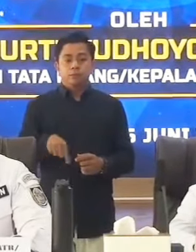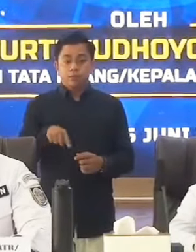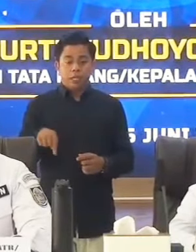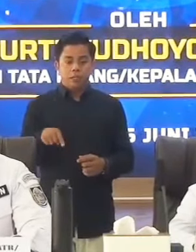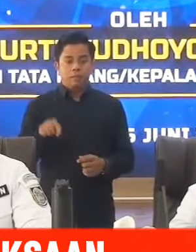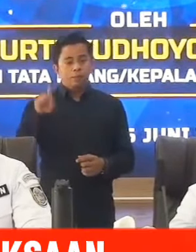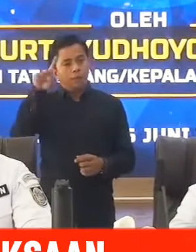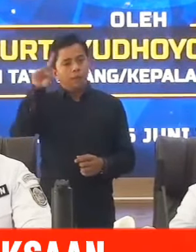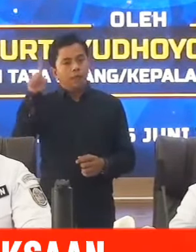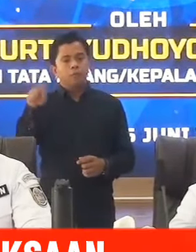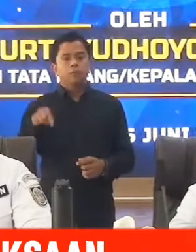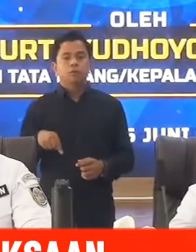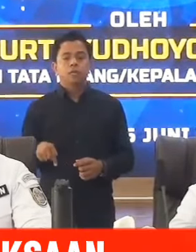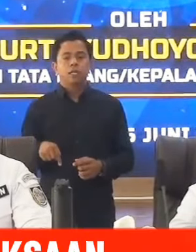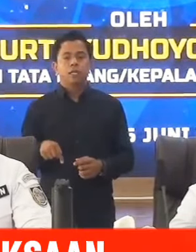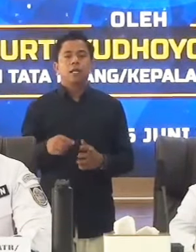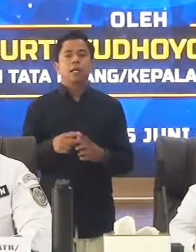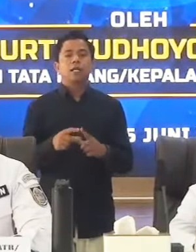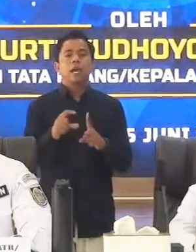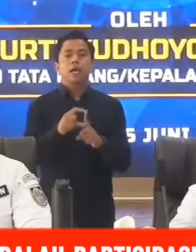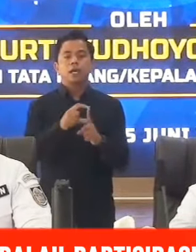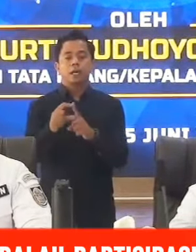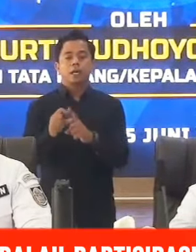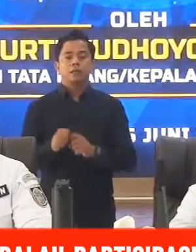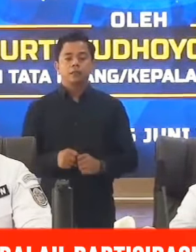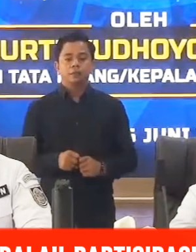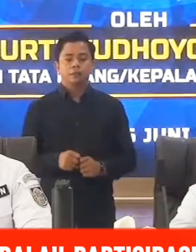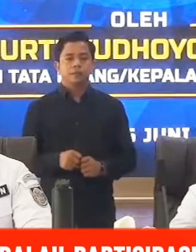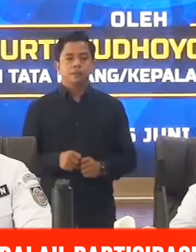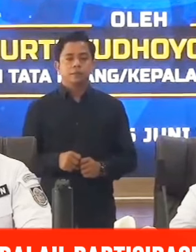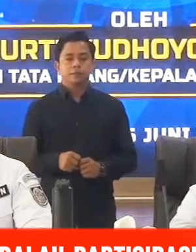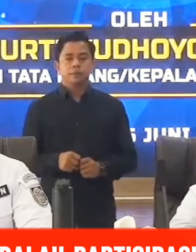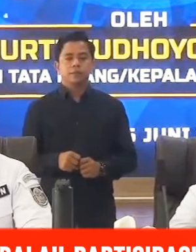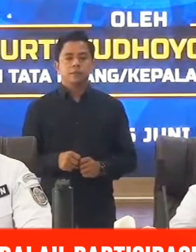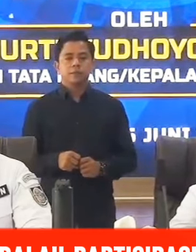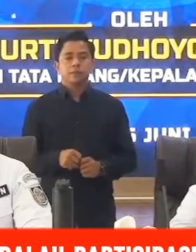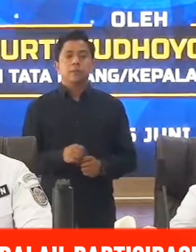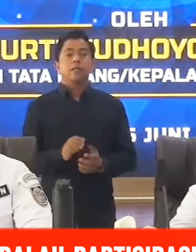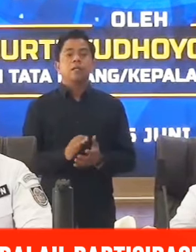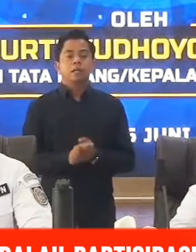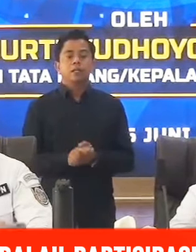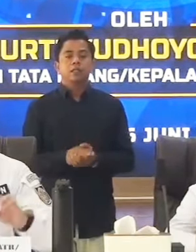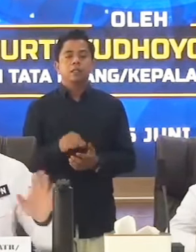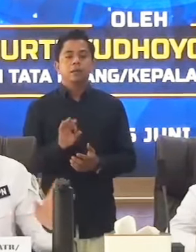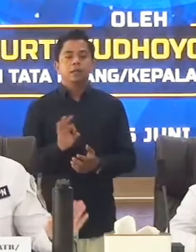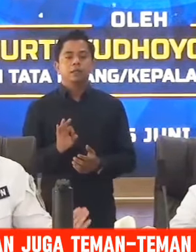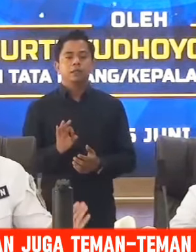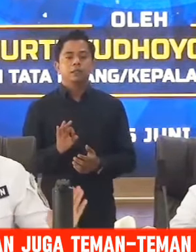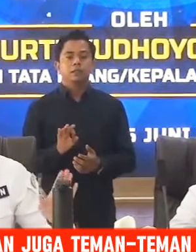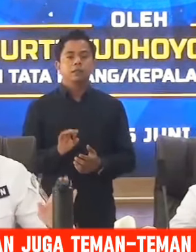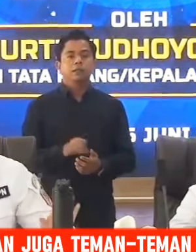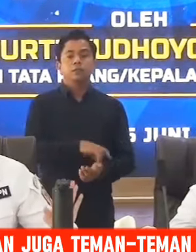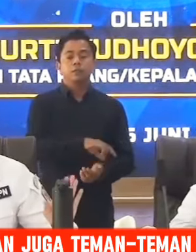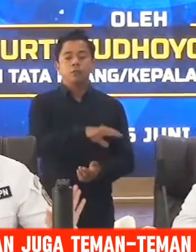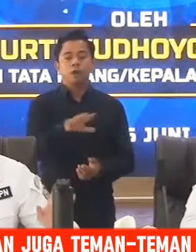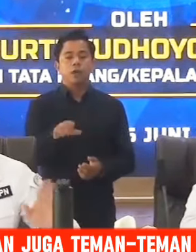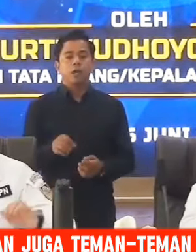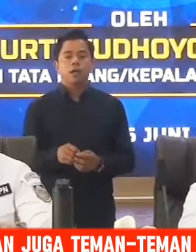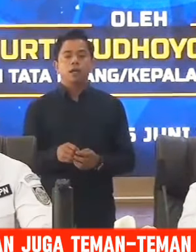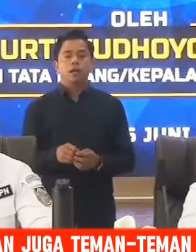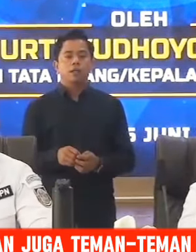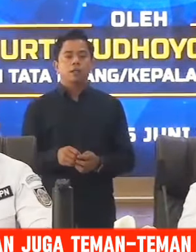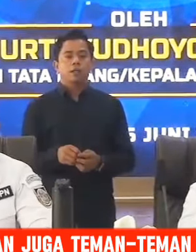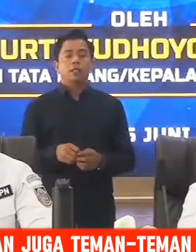pemerintah, kepolisian, kejaksaan, dan yang tidak kalah penting adalah partisipasi dari berbagai